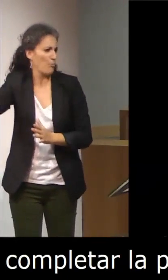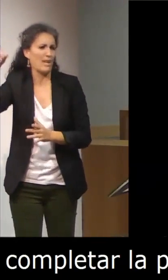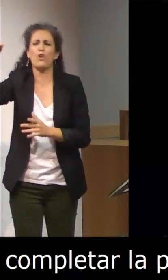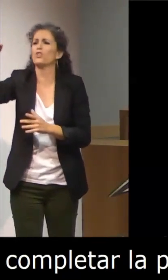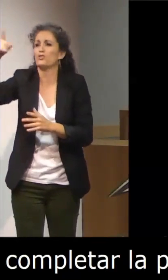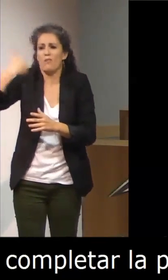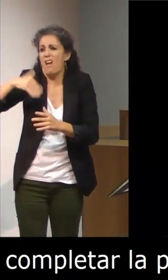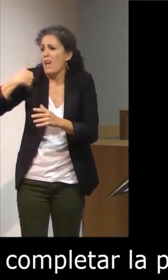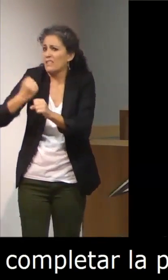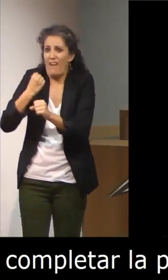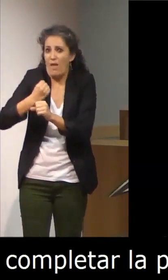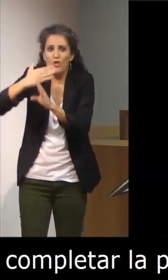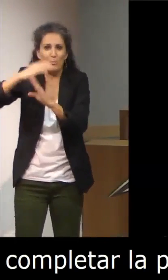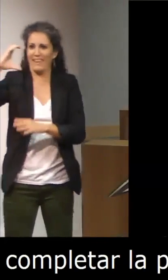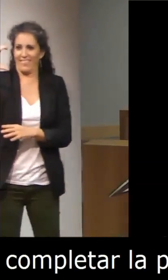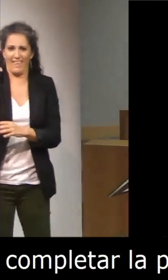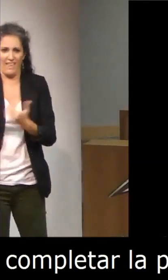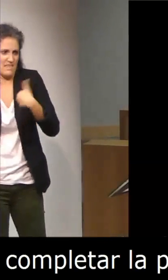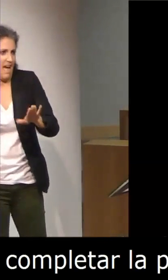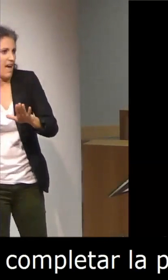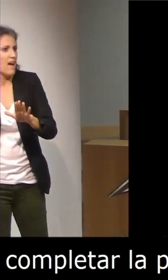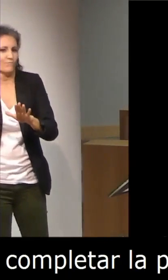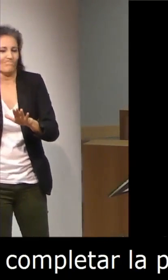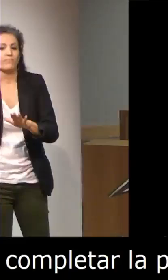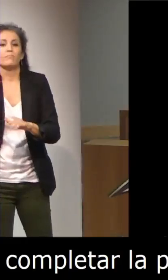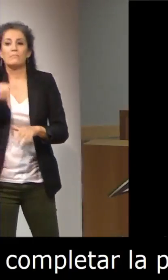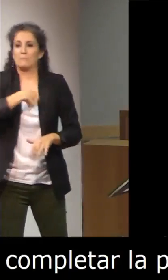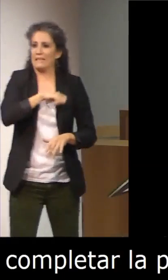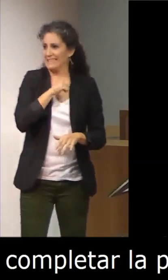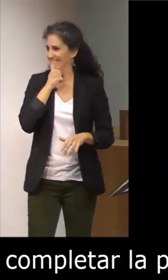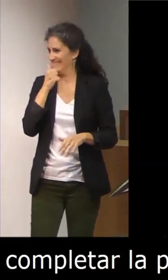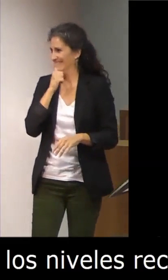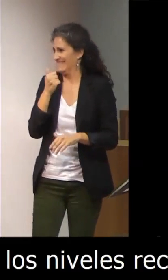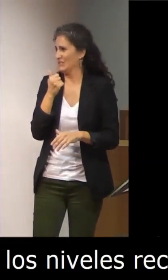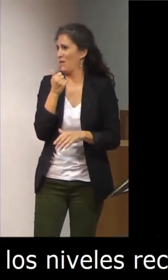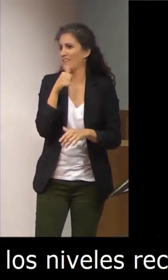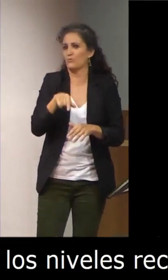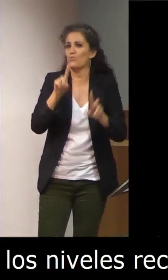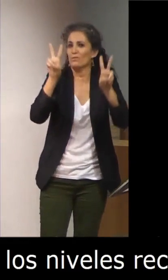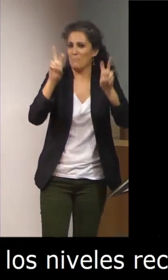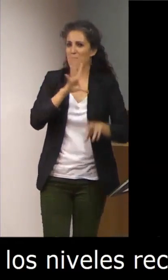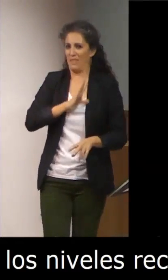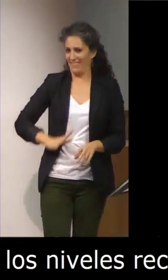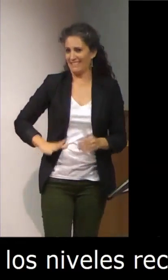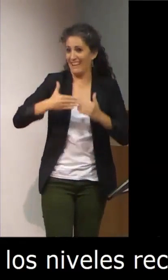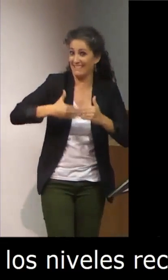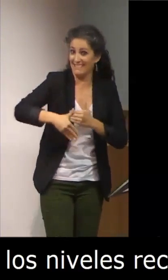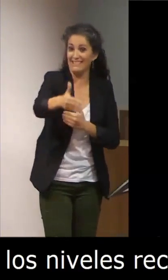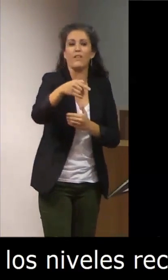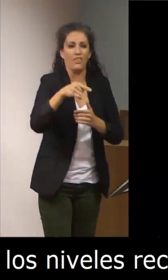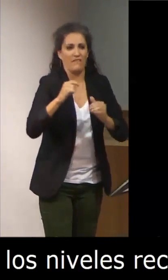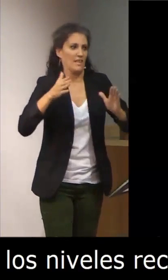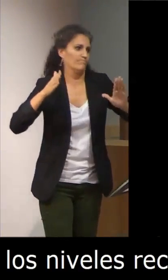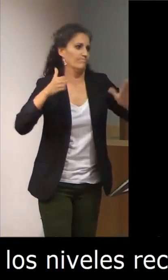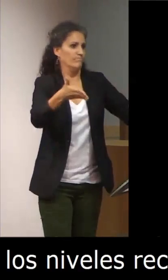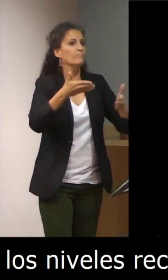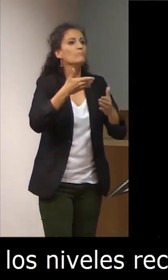c siguiendo un poco la Estela que a nivel europeo se está desarrollando en cuanto a la elaboración de esos currículum que